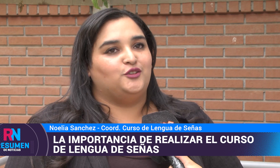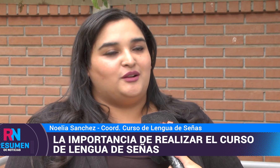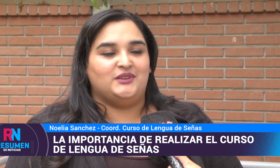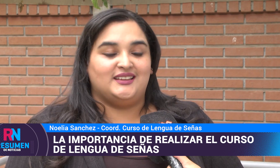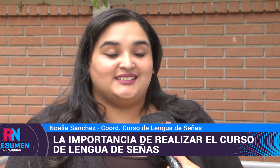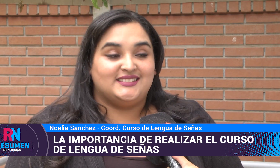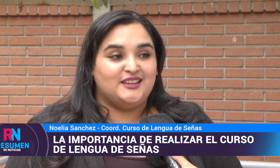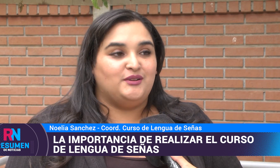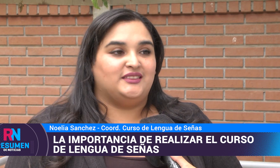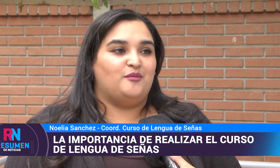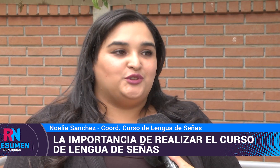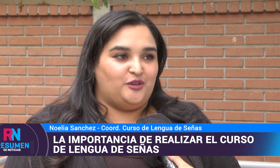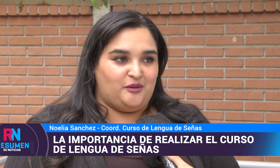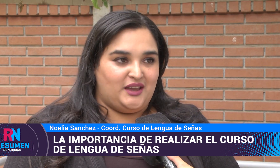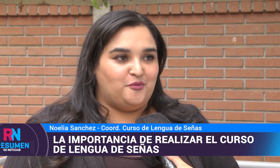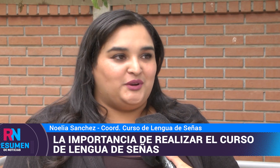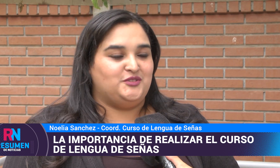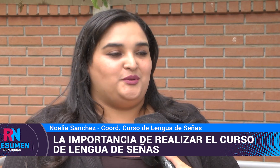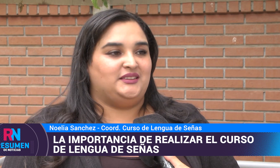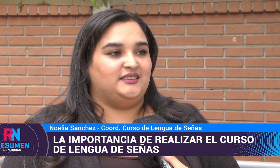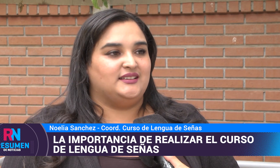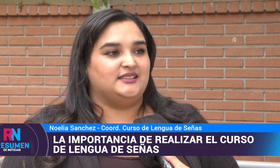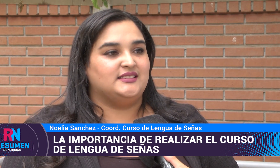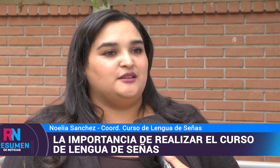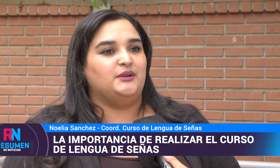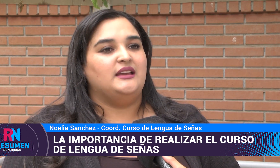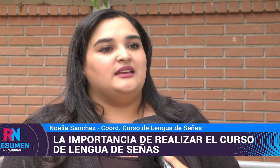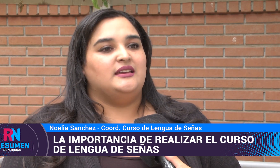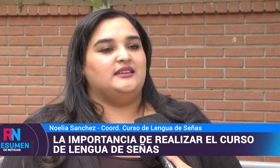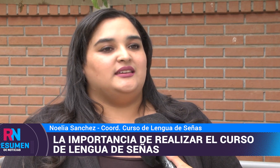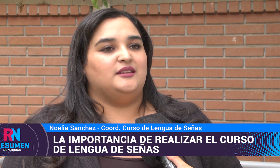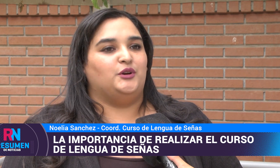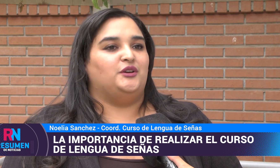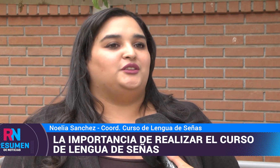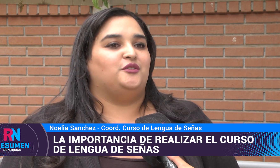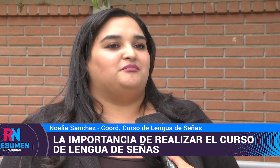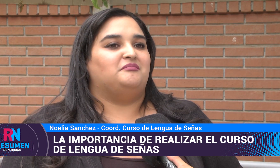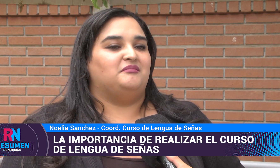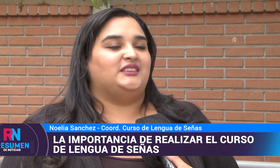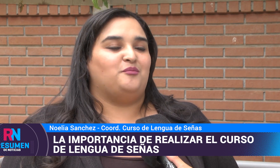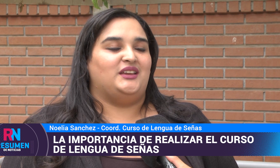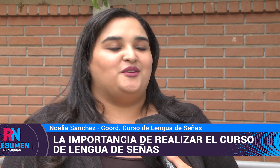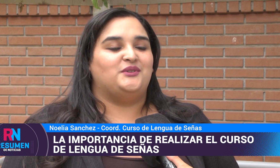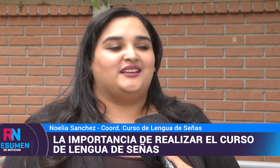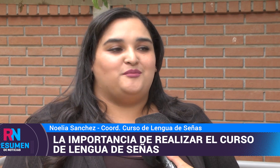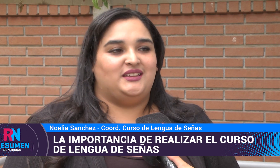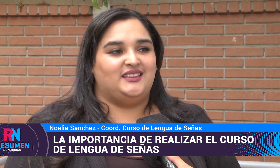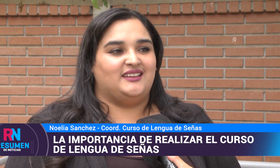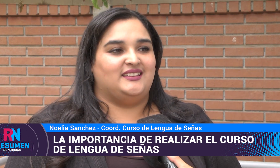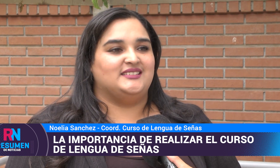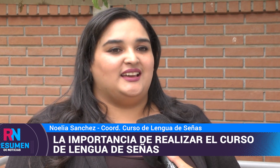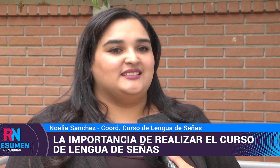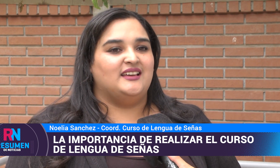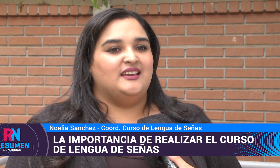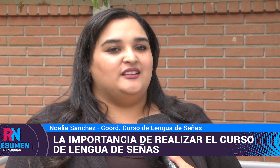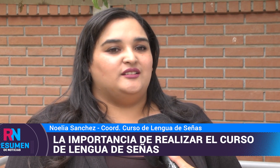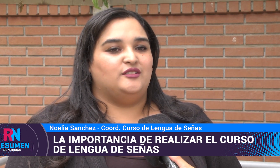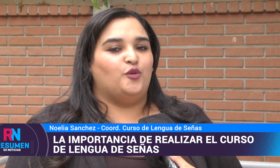totalmente accesible, estamos todavía a un precio bastante accesible y bueno, esto también es una herramienta que quizás nos